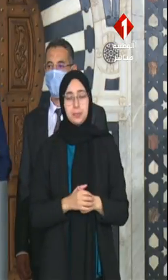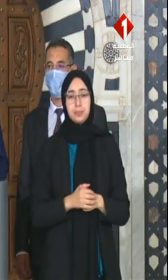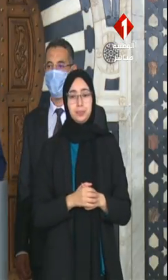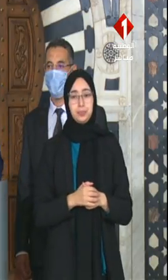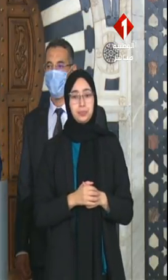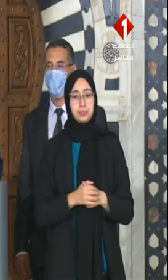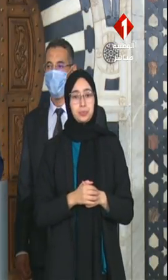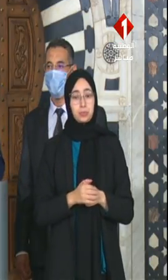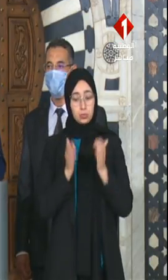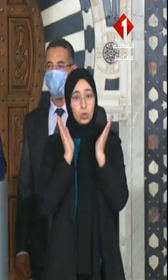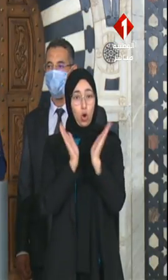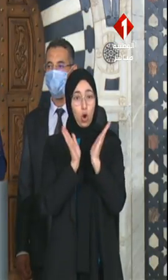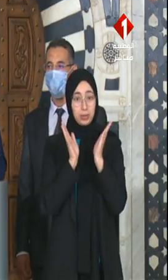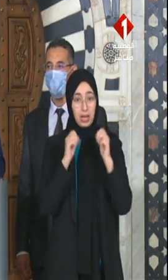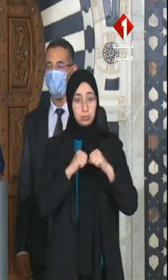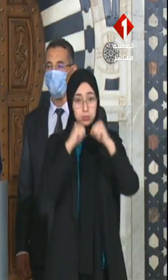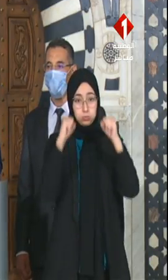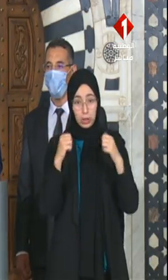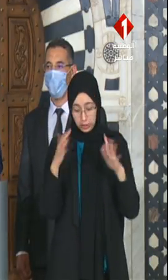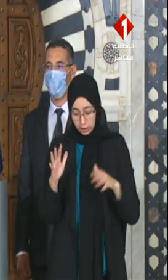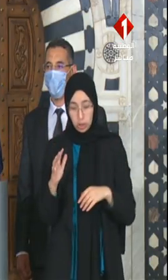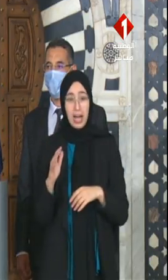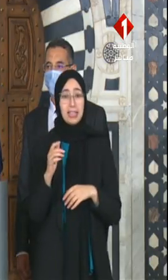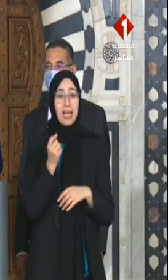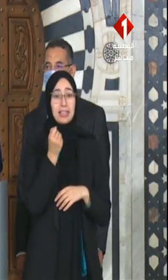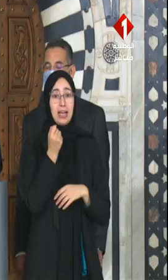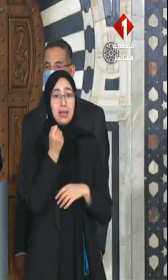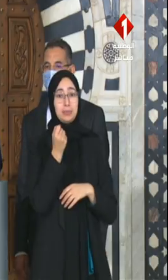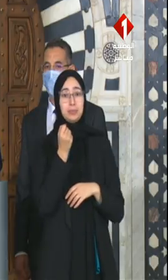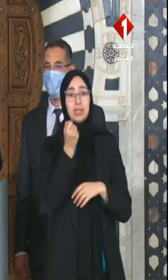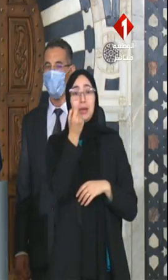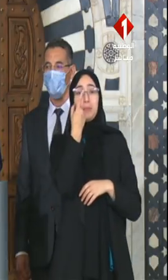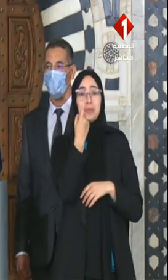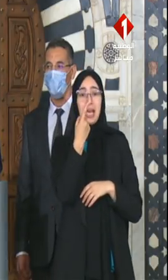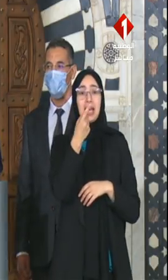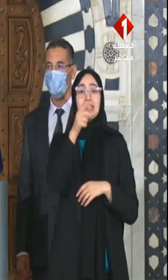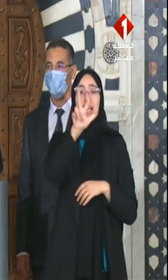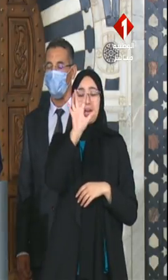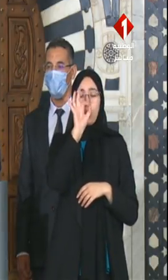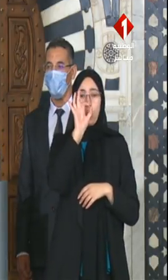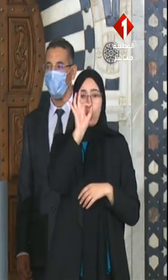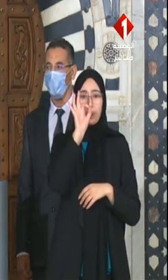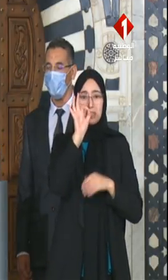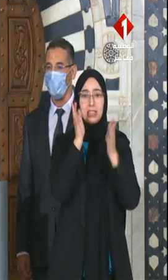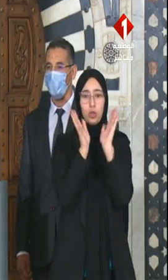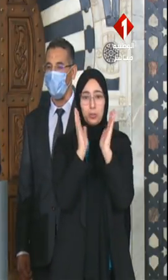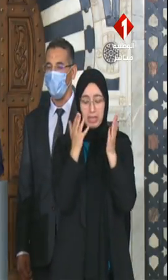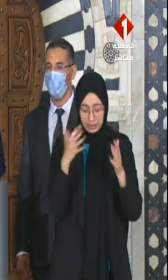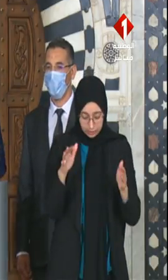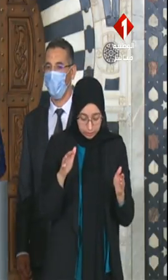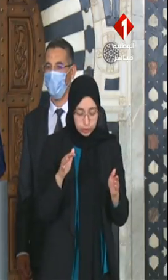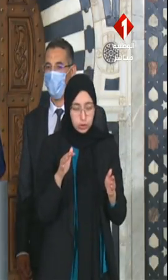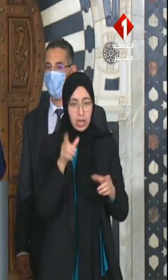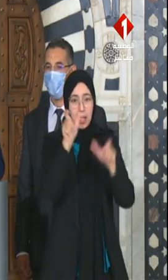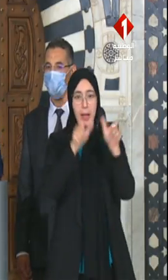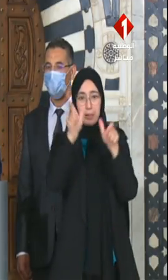هي المستشفيات الجامعية، عندنا 153 سرير إنعاش يقيم بهم حاليا 144